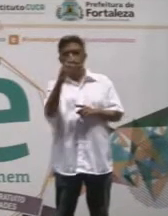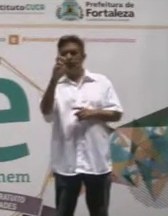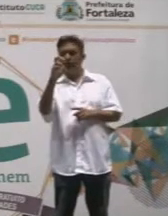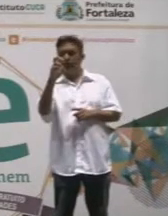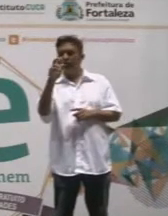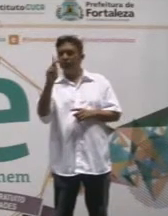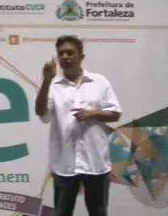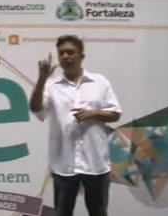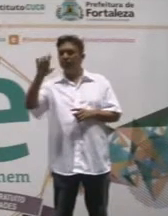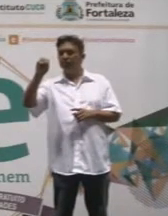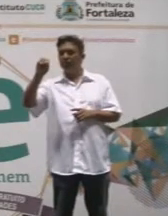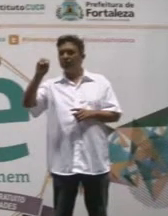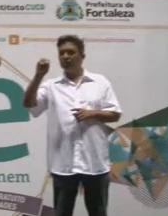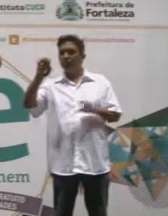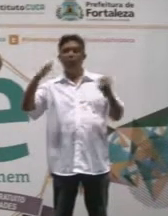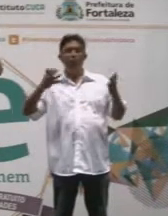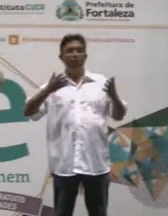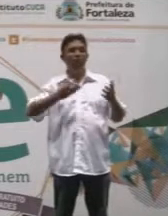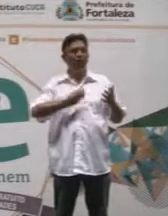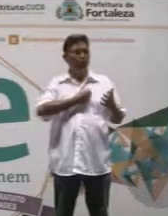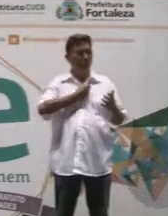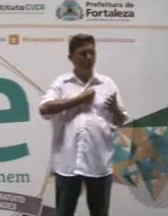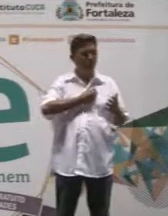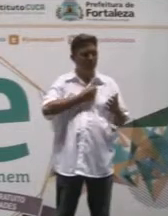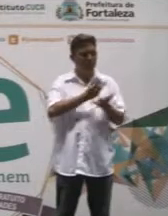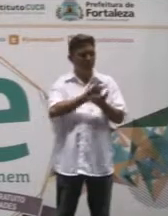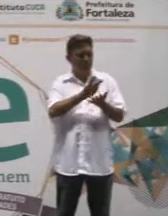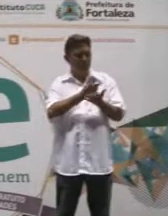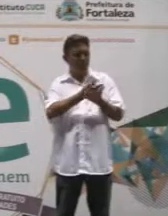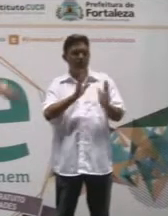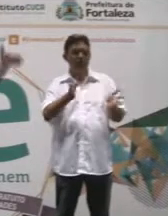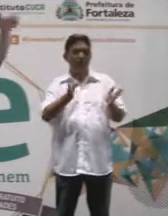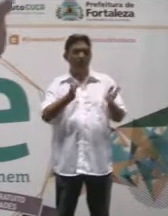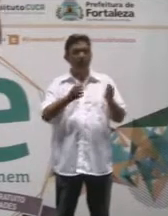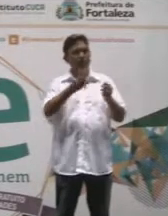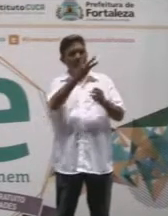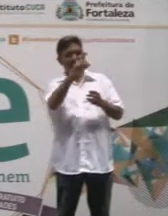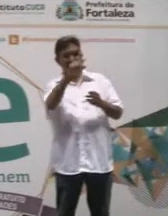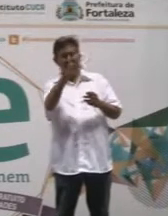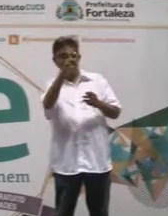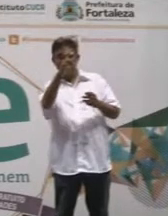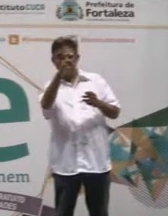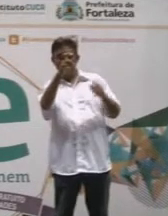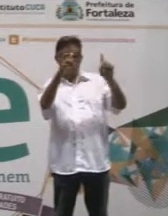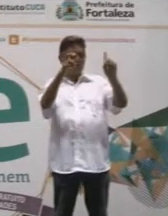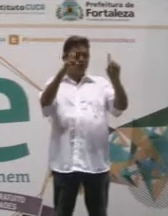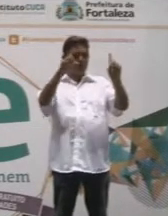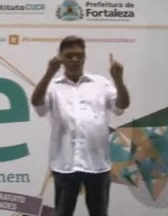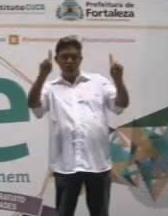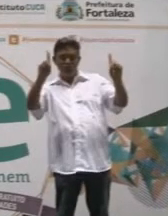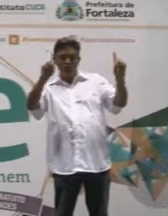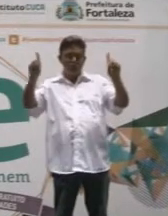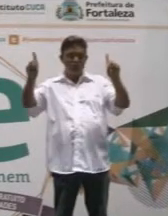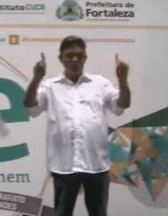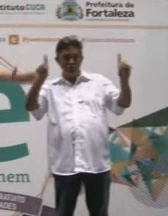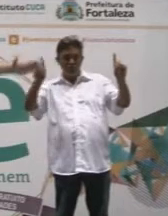pesam aproximadamente 3 a 3,5. Ou seja, estabilizadora. Deu para